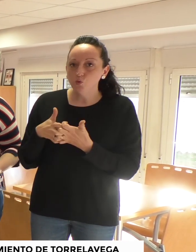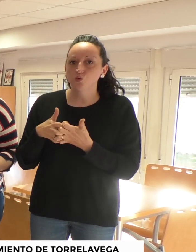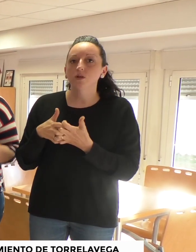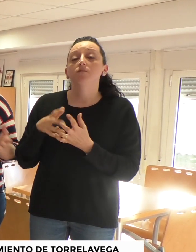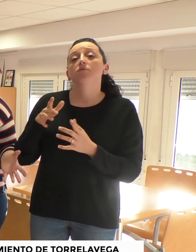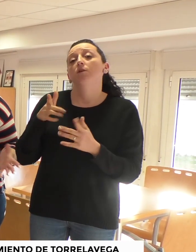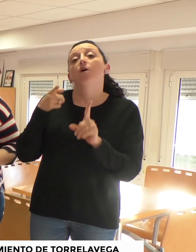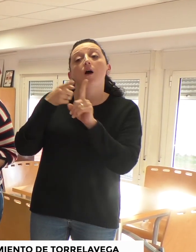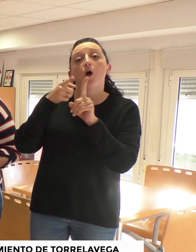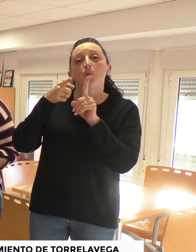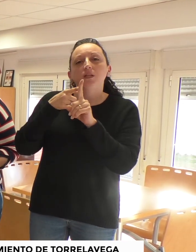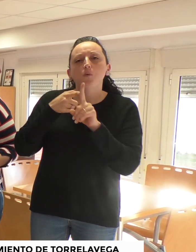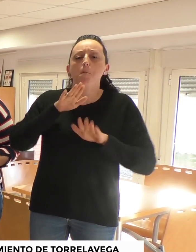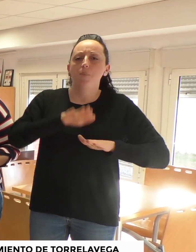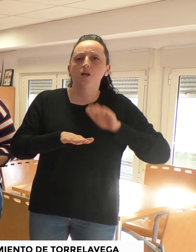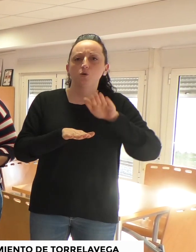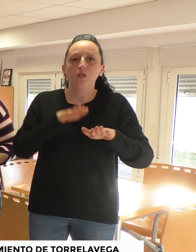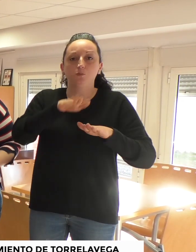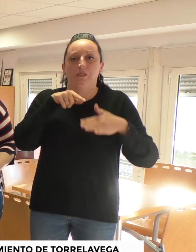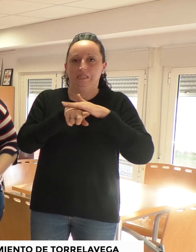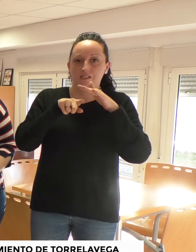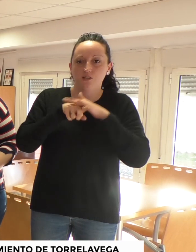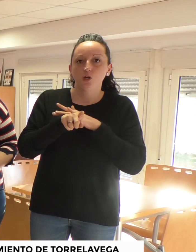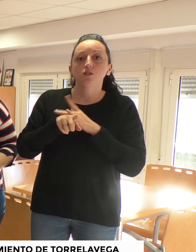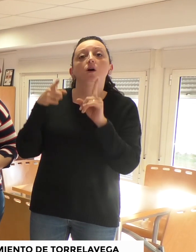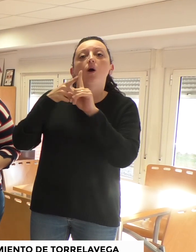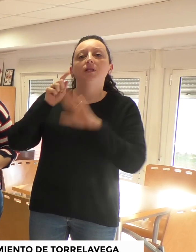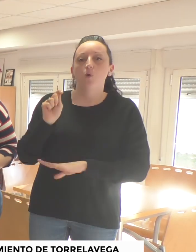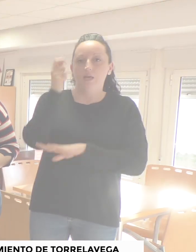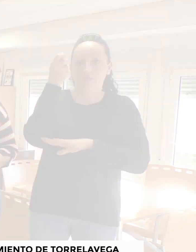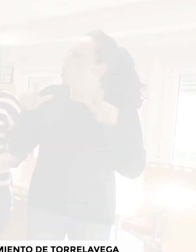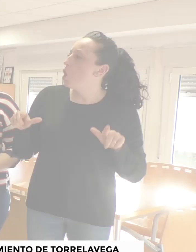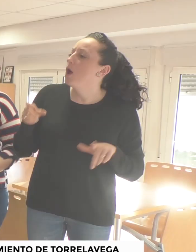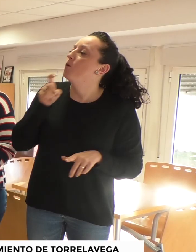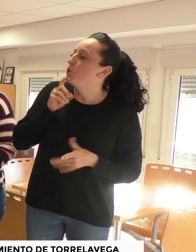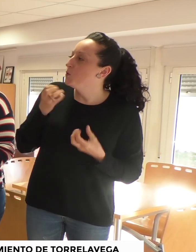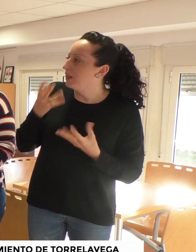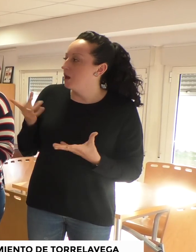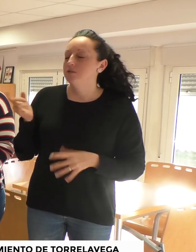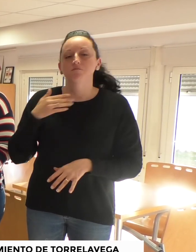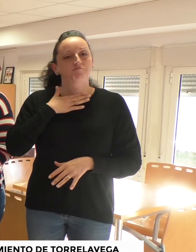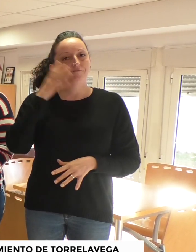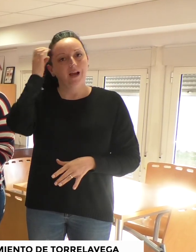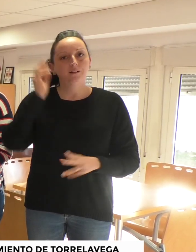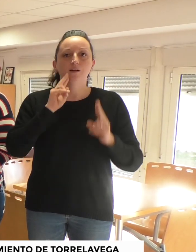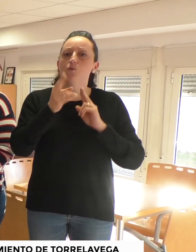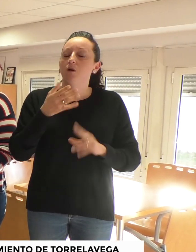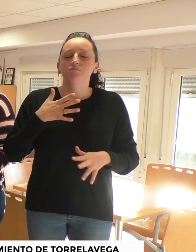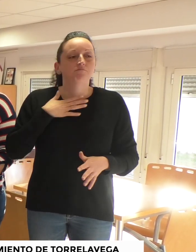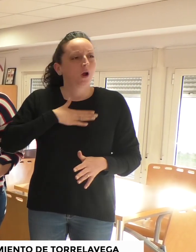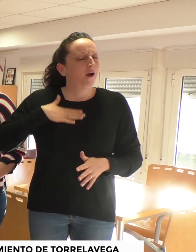han llevado a cabo todas las gestiones pertinentes para que esto sea toda una realidad. Pues encantados y con muchísimas